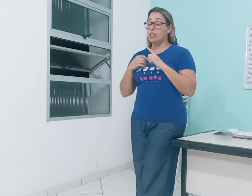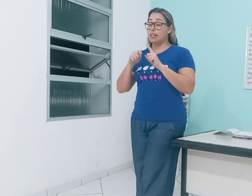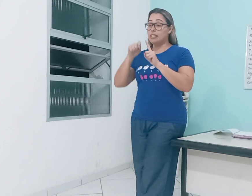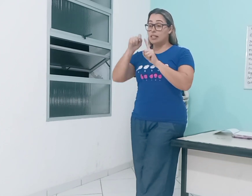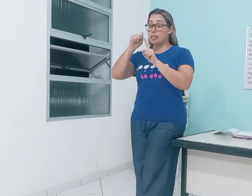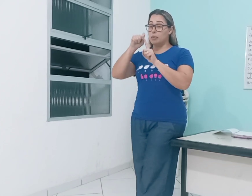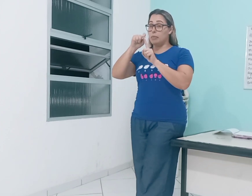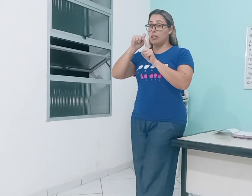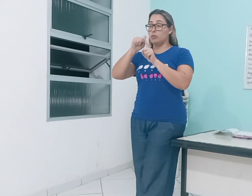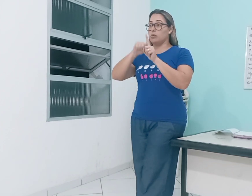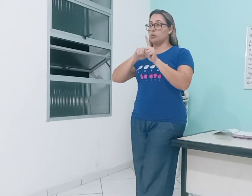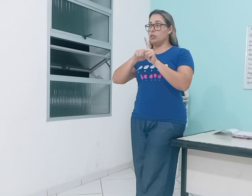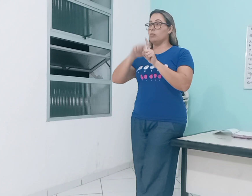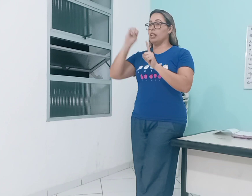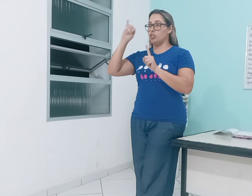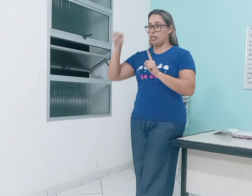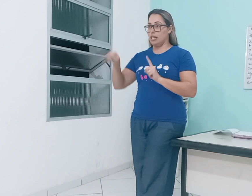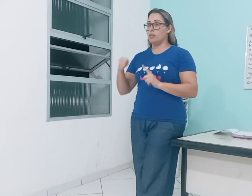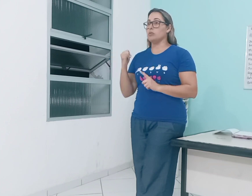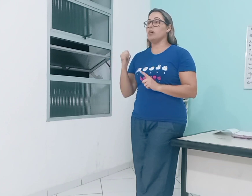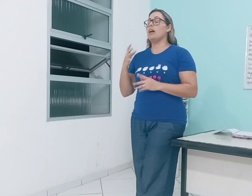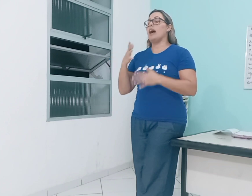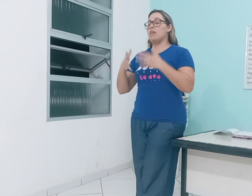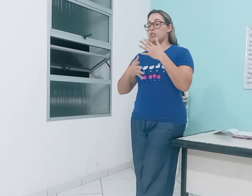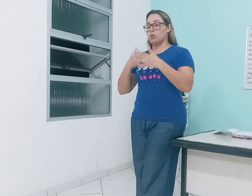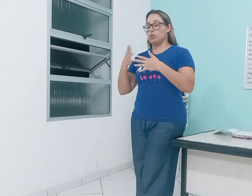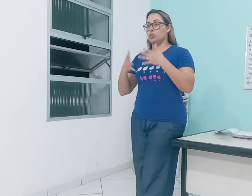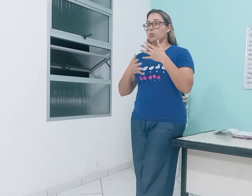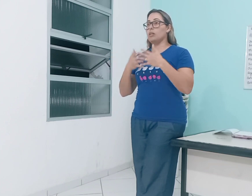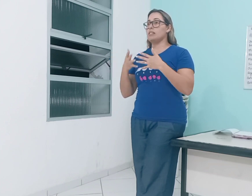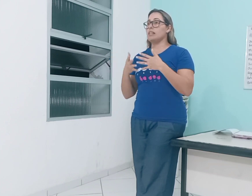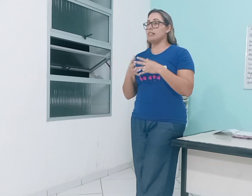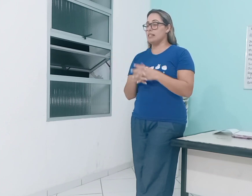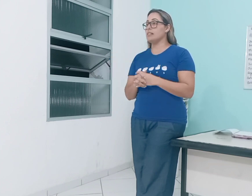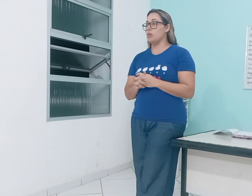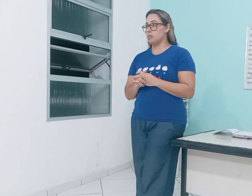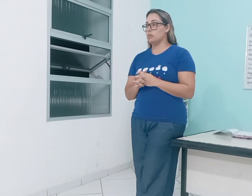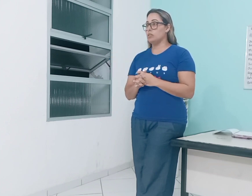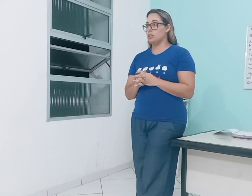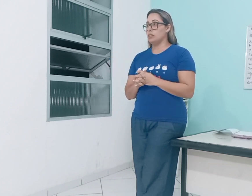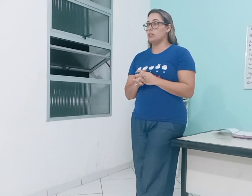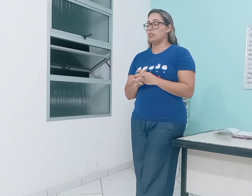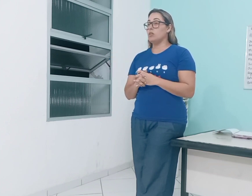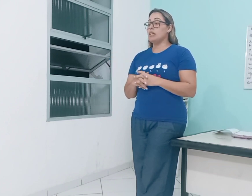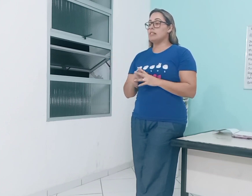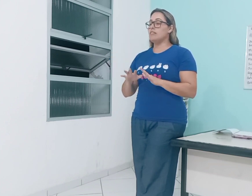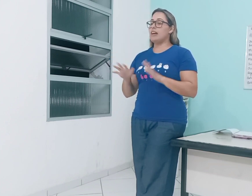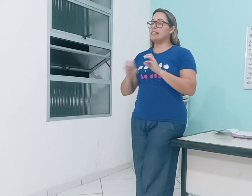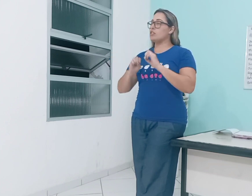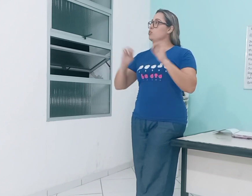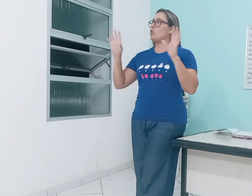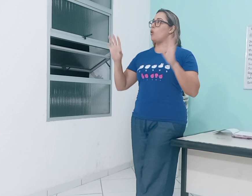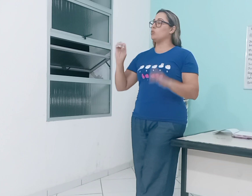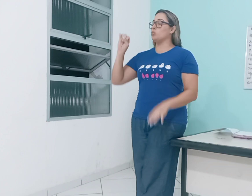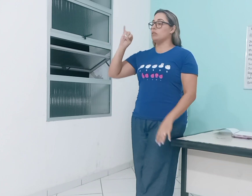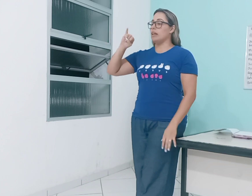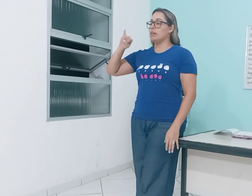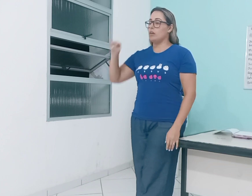isso aqui primeiro, e no mês de janeiro, aí você continua a sinalização. Se fazer solto, né,